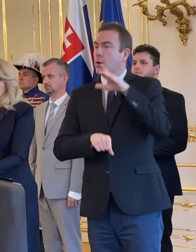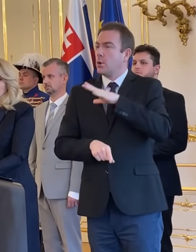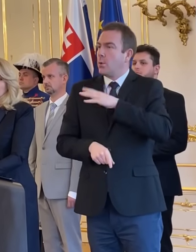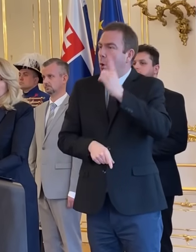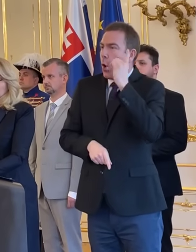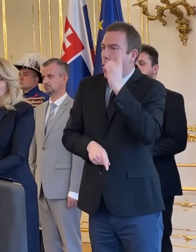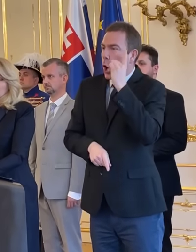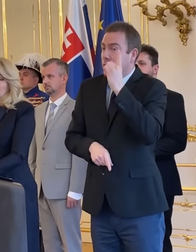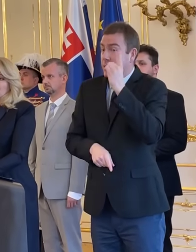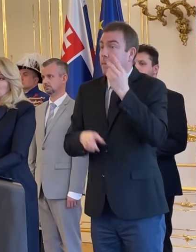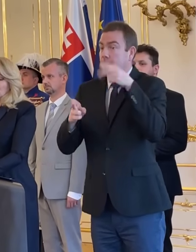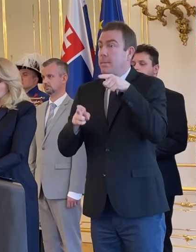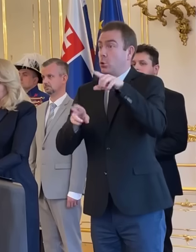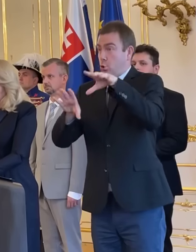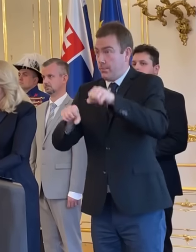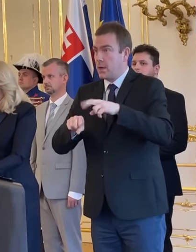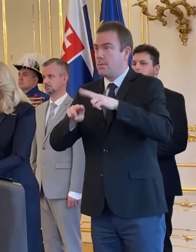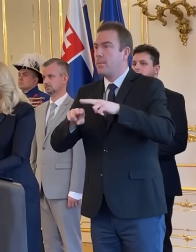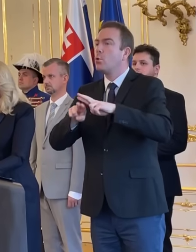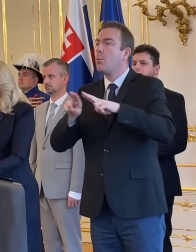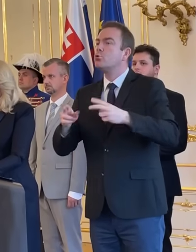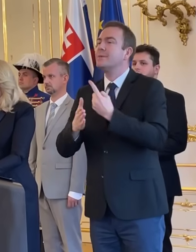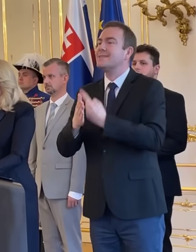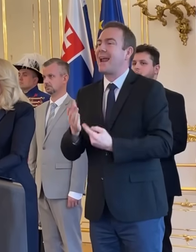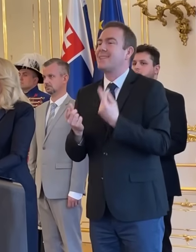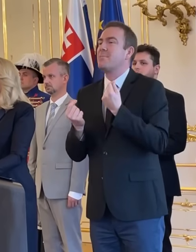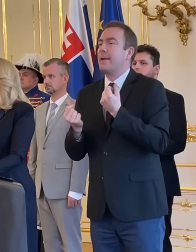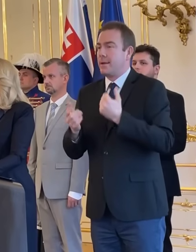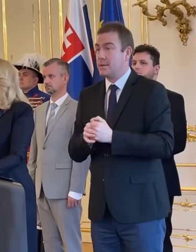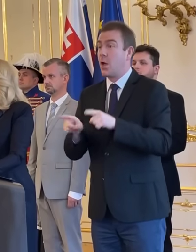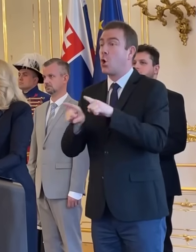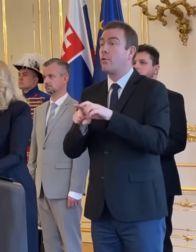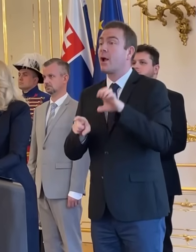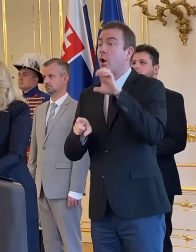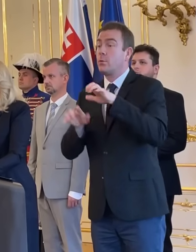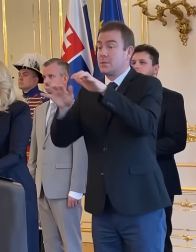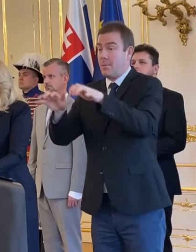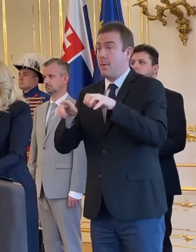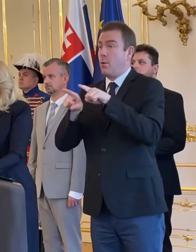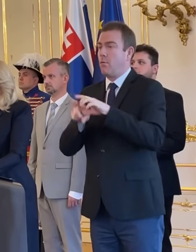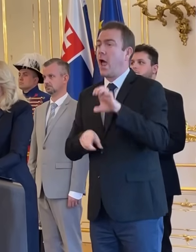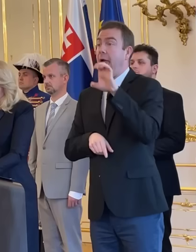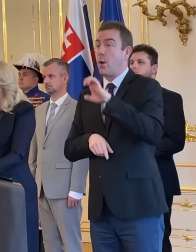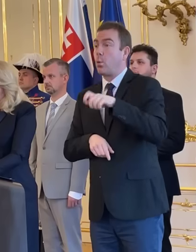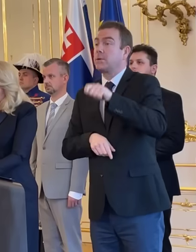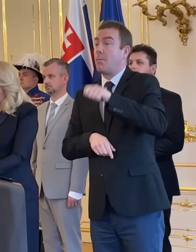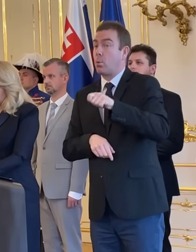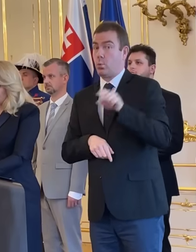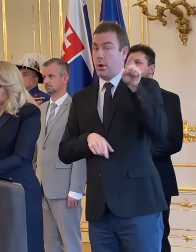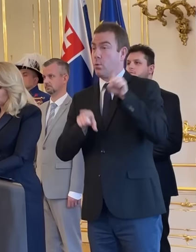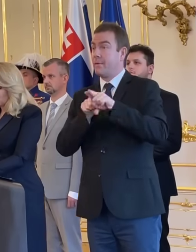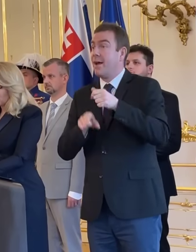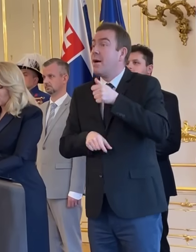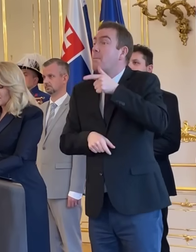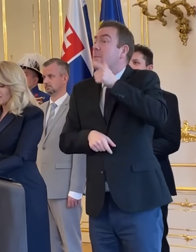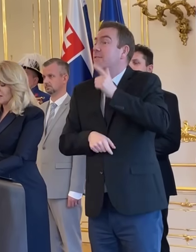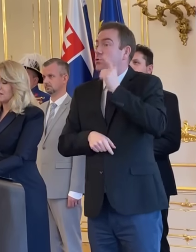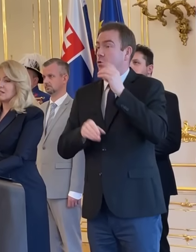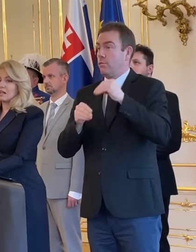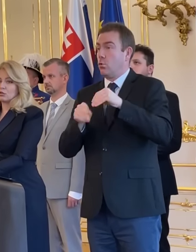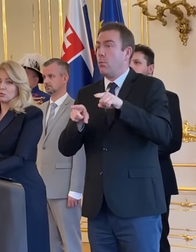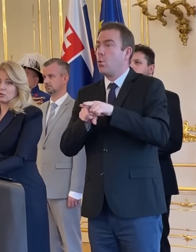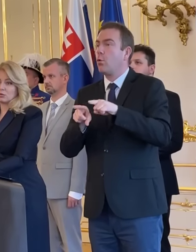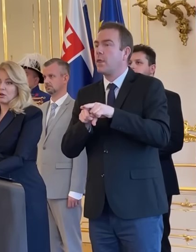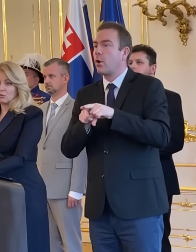strát pre Slovensko, od Európskeho parlamentu, od Európskej prokuratúry a predvčerom dokonca aj od Únie